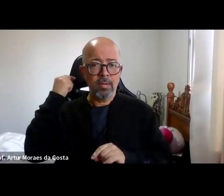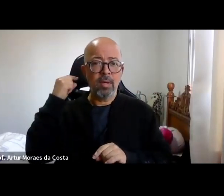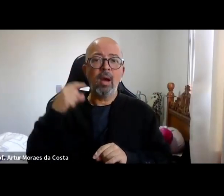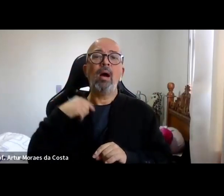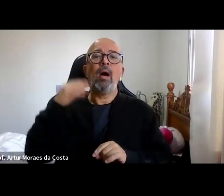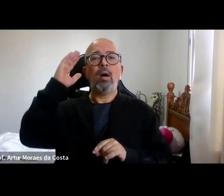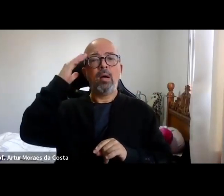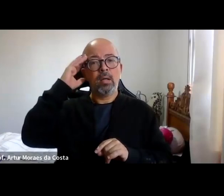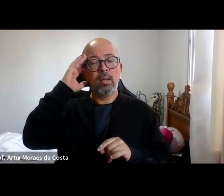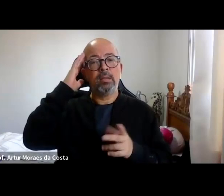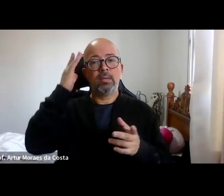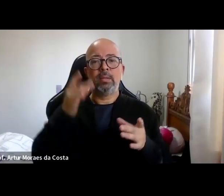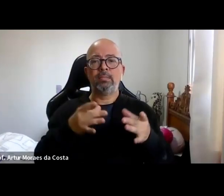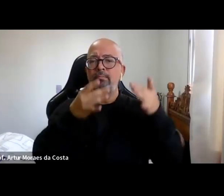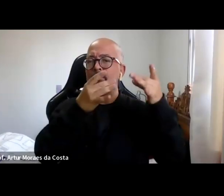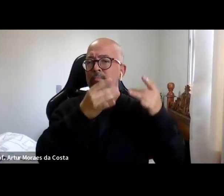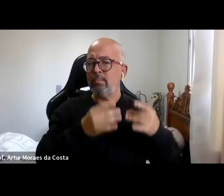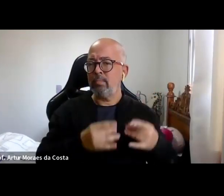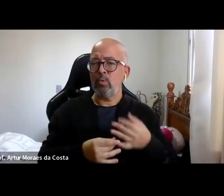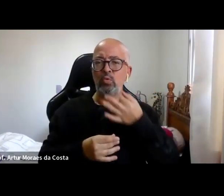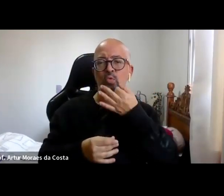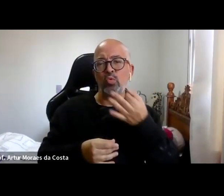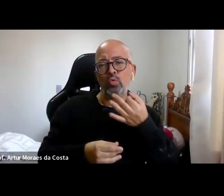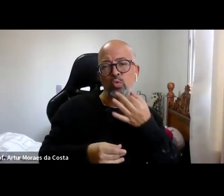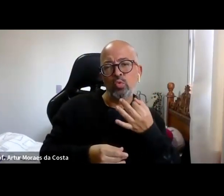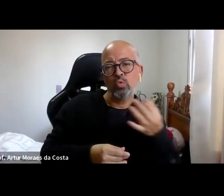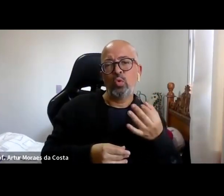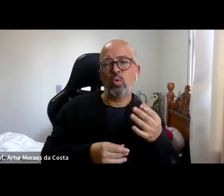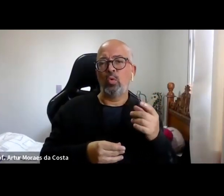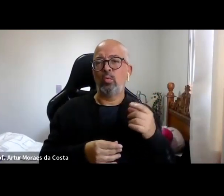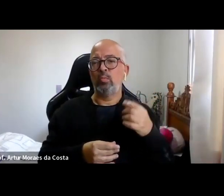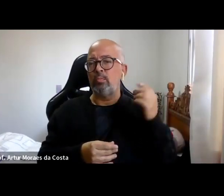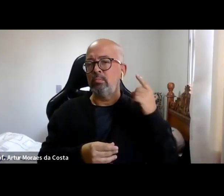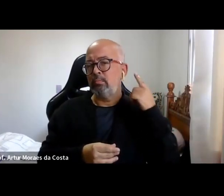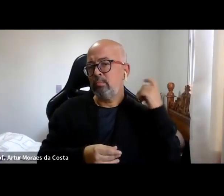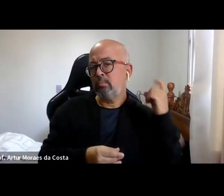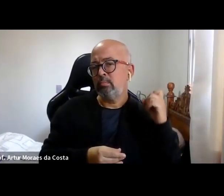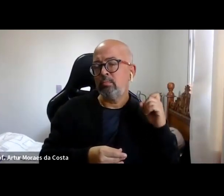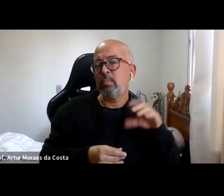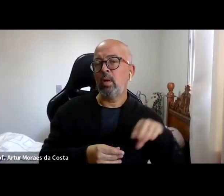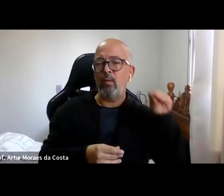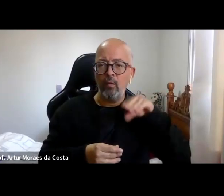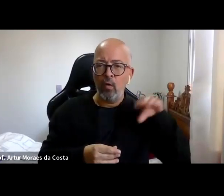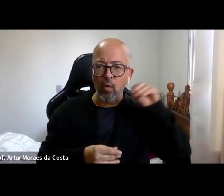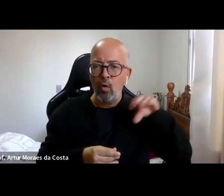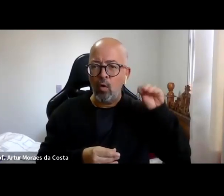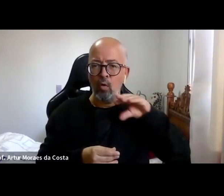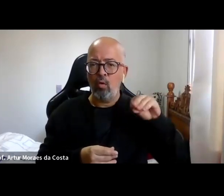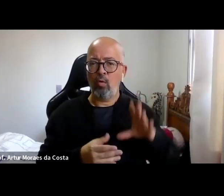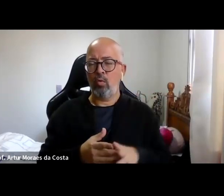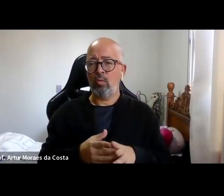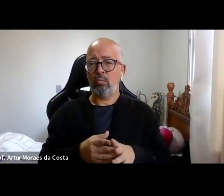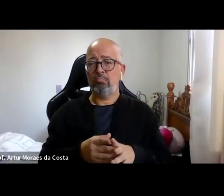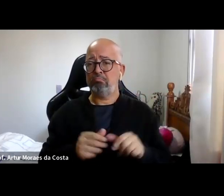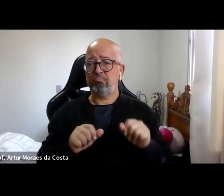sucediendo en el ambiente y que suena y lógico adapto esa descripción a las